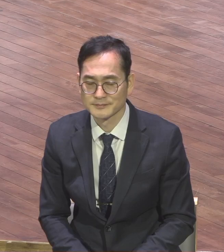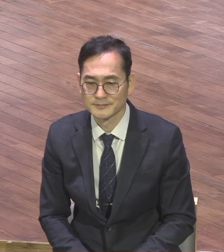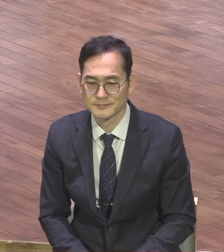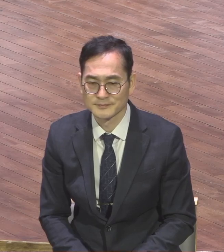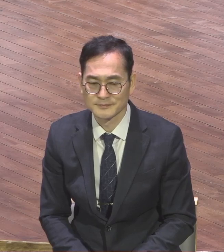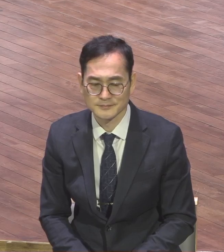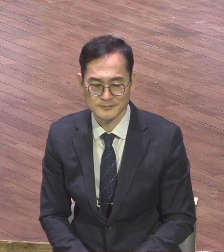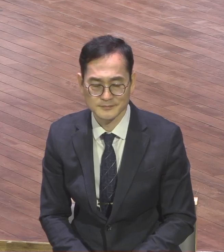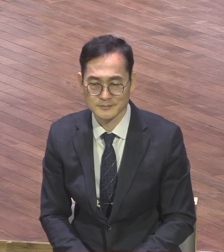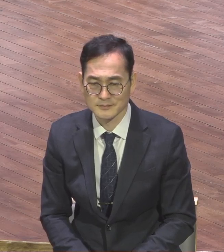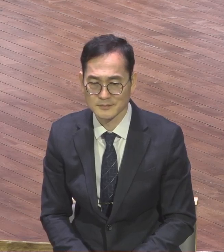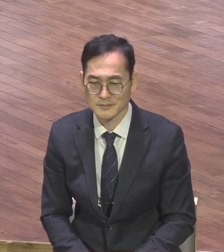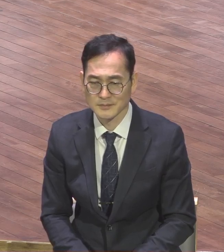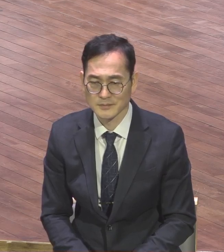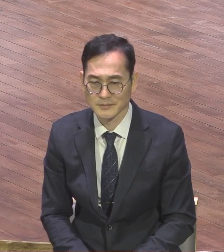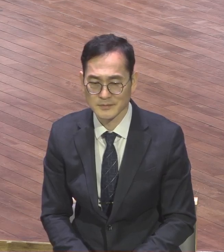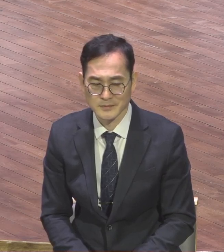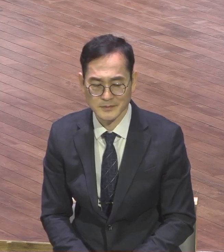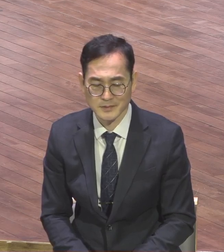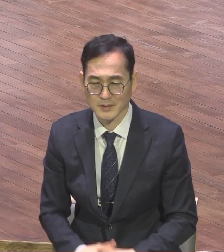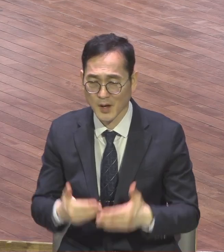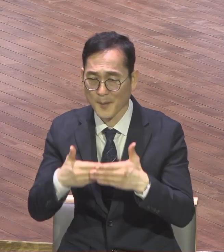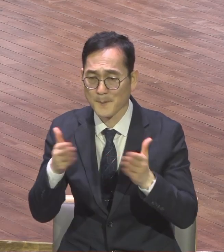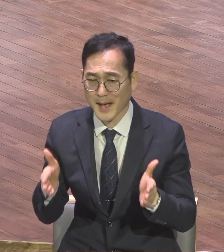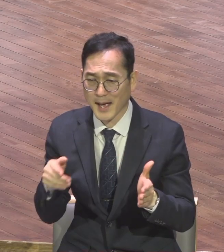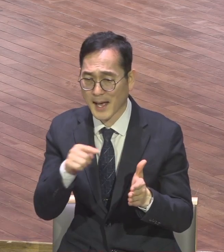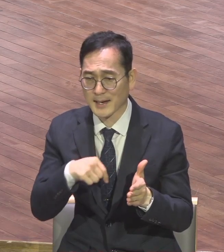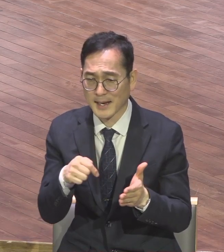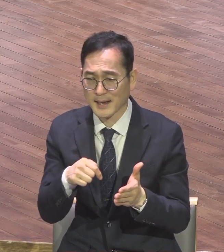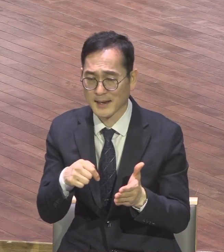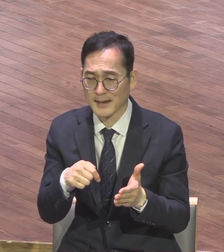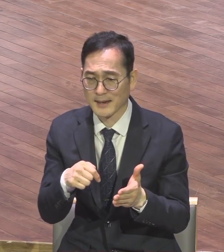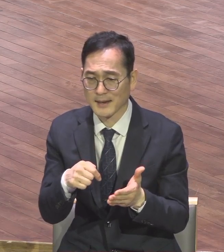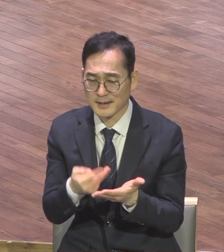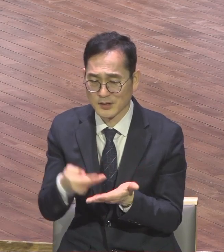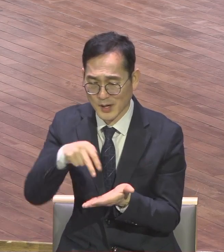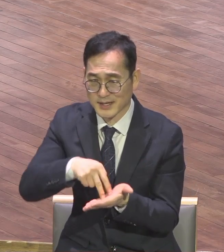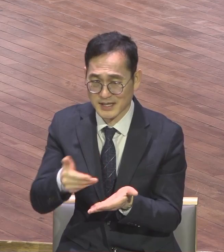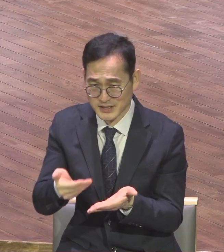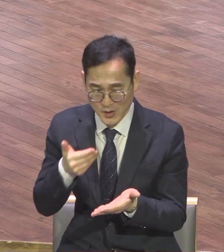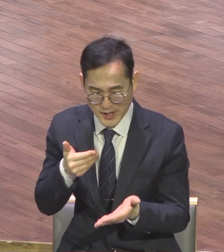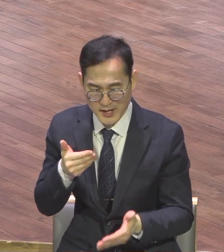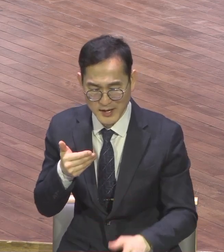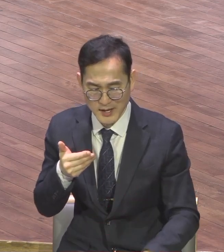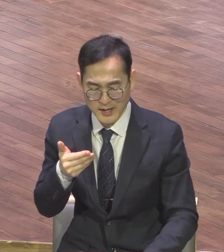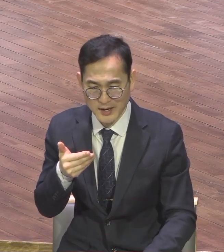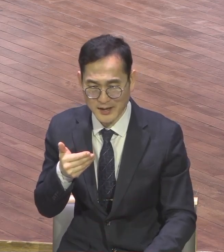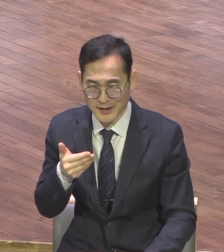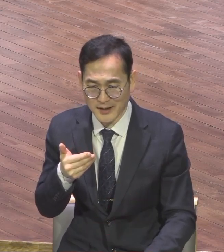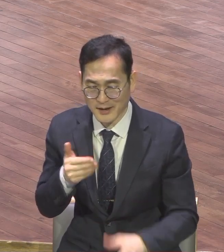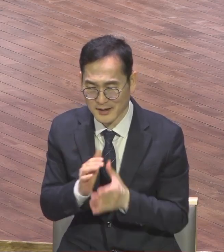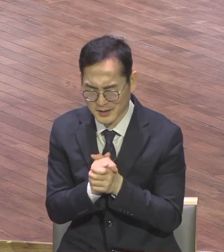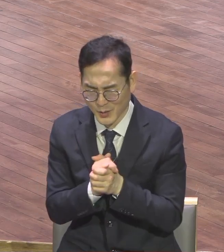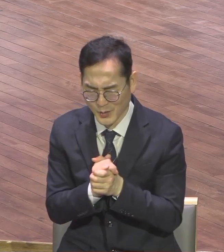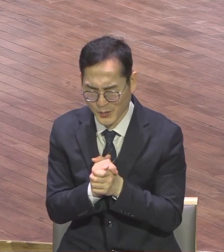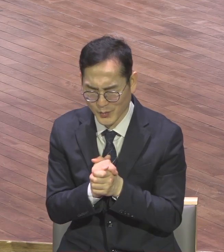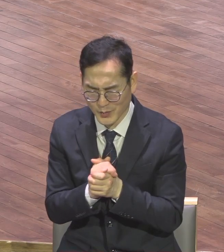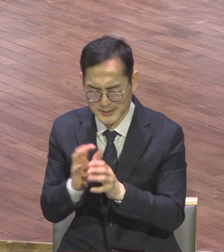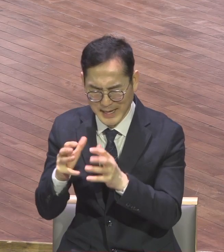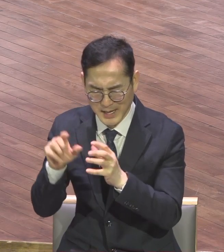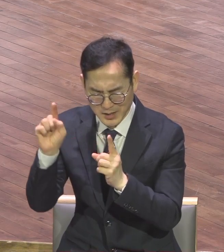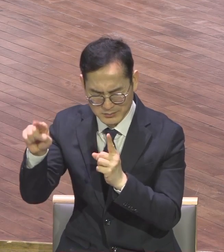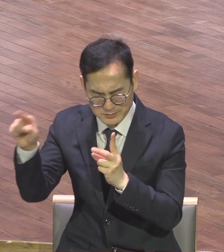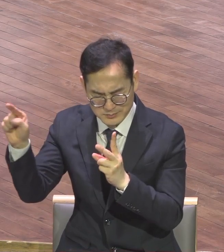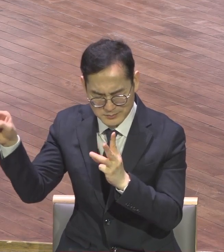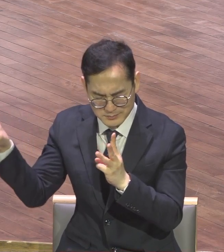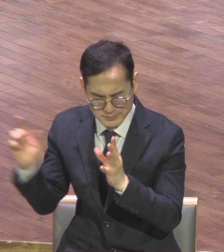그리고 세수하기 전에, 방 나가기 전에, 내 방에서 일어나가기 전에 지구 한 바퀴 돕니다. 매일